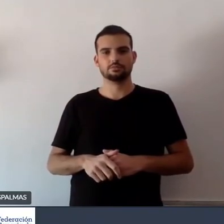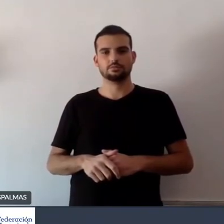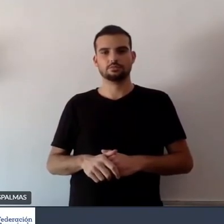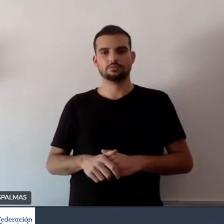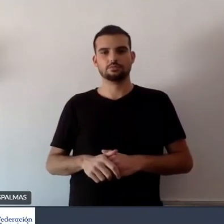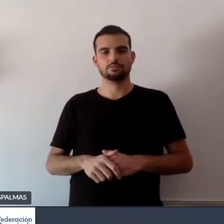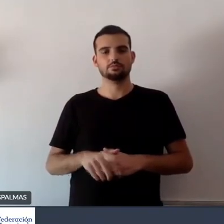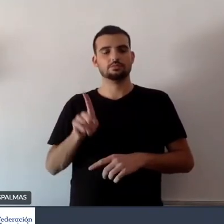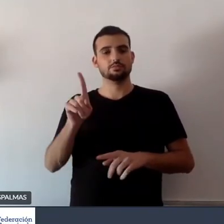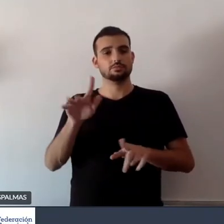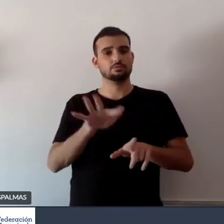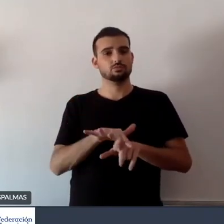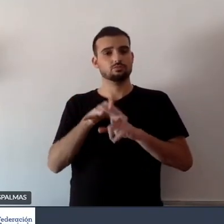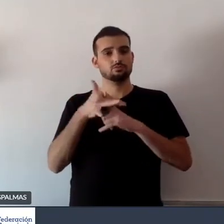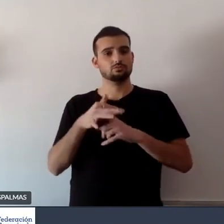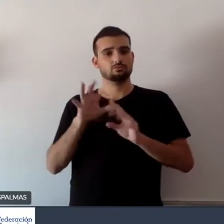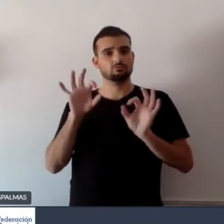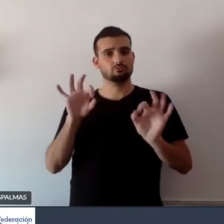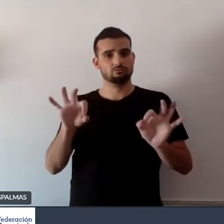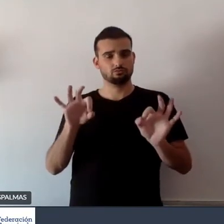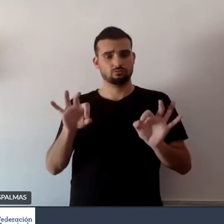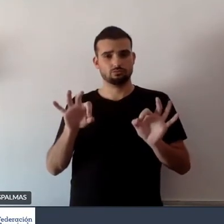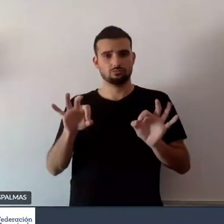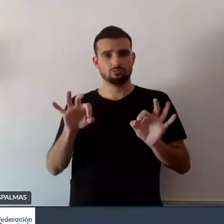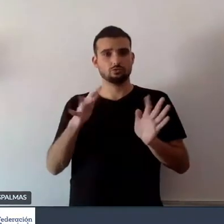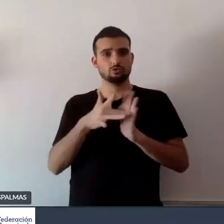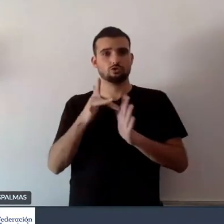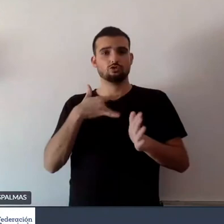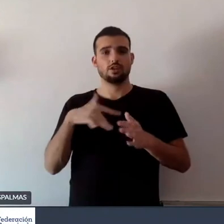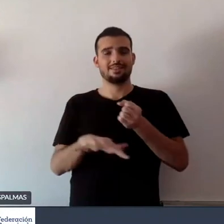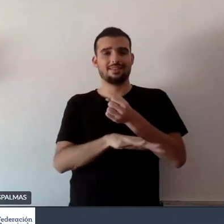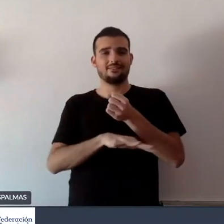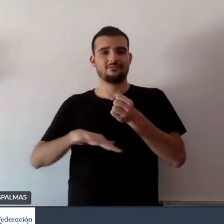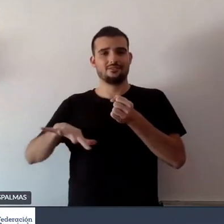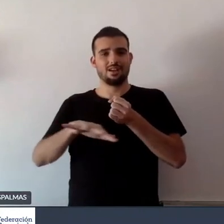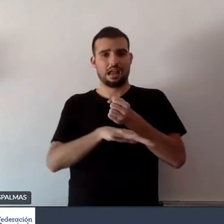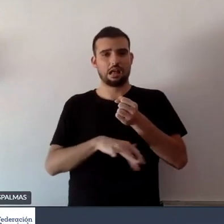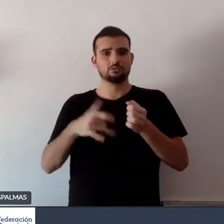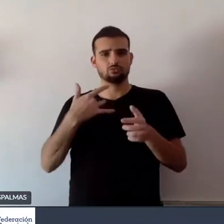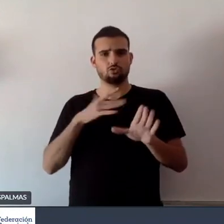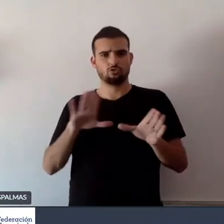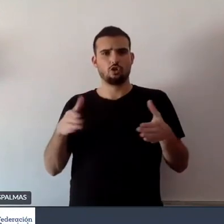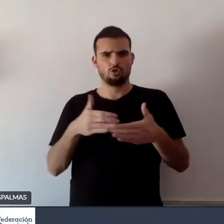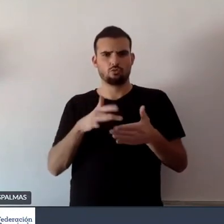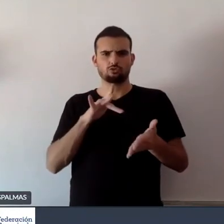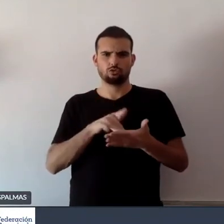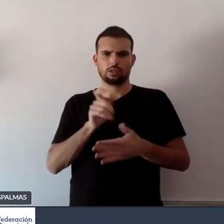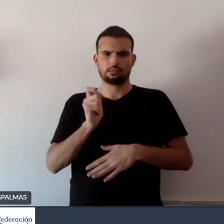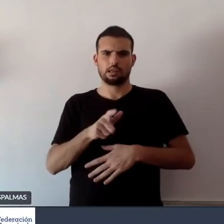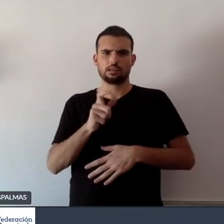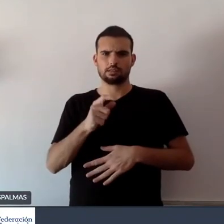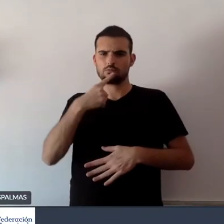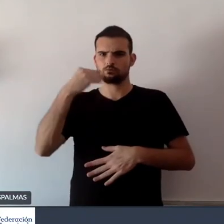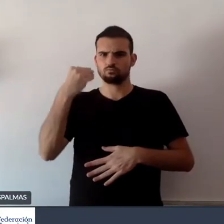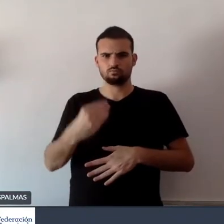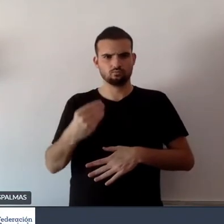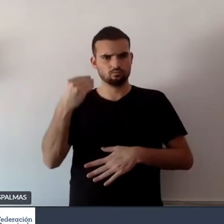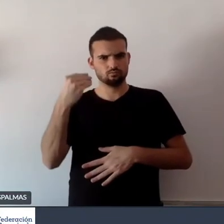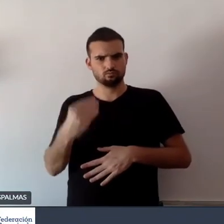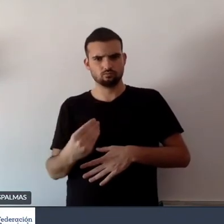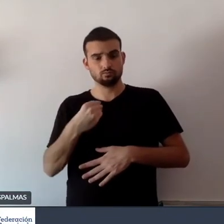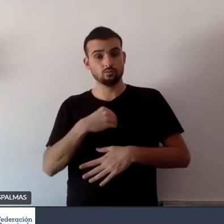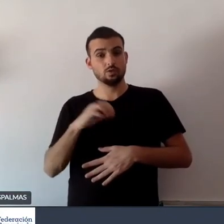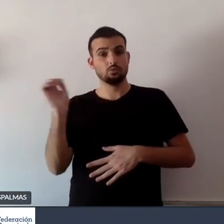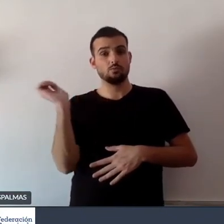Esta situación para el corte de base, yo la he utilizado en algunos de mis equipos y funciona muy bien. Pase al 4, pase a 4